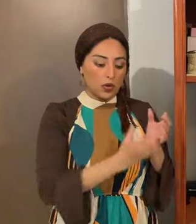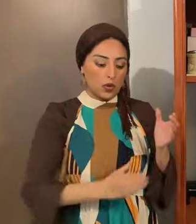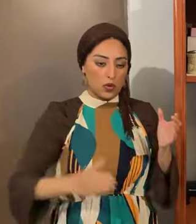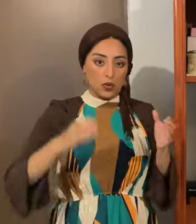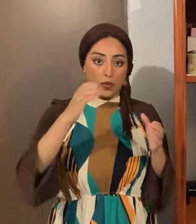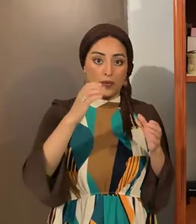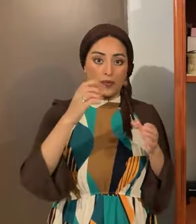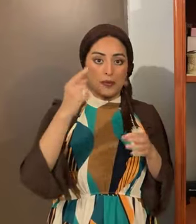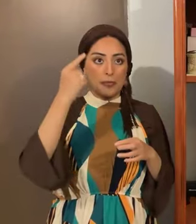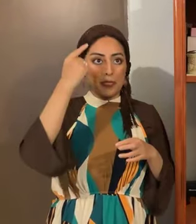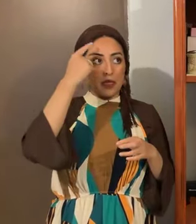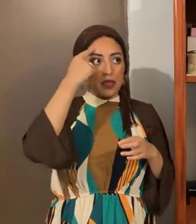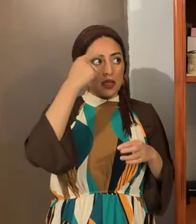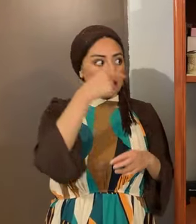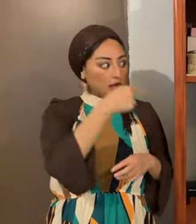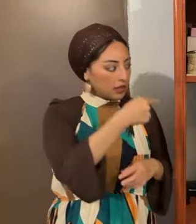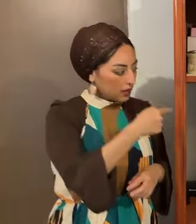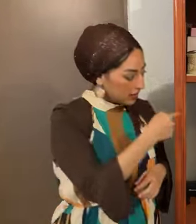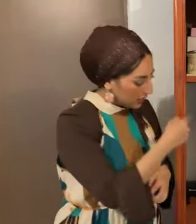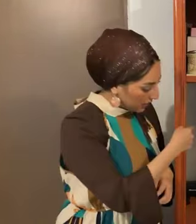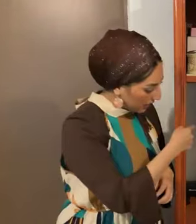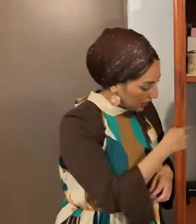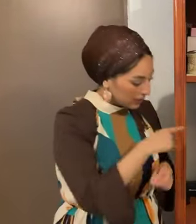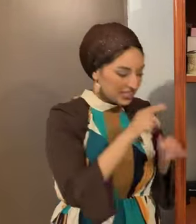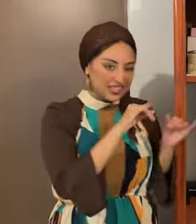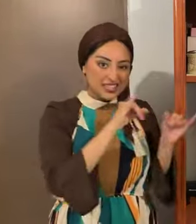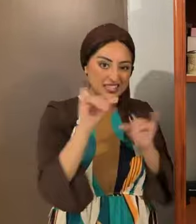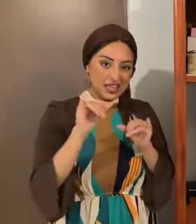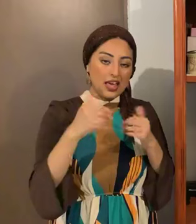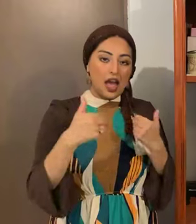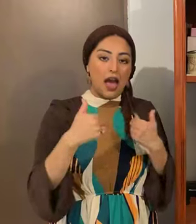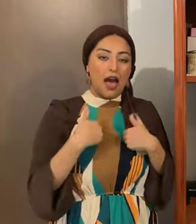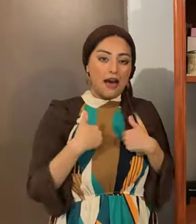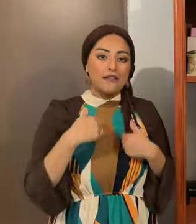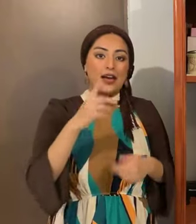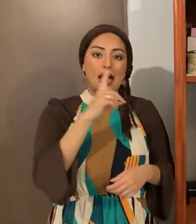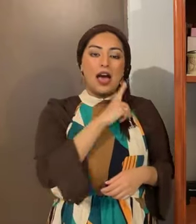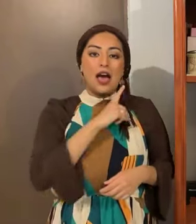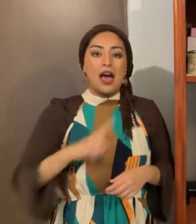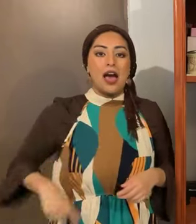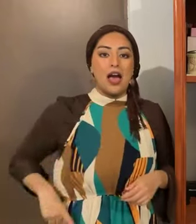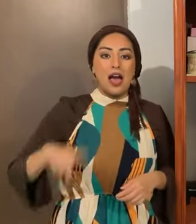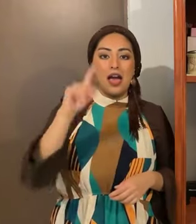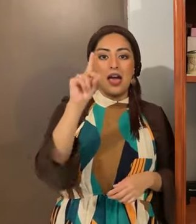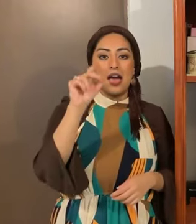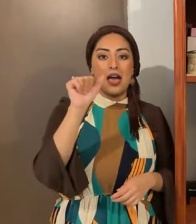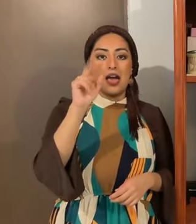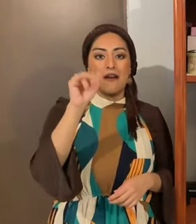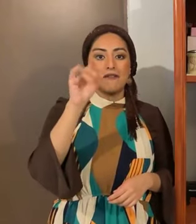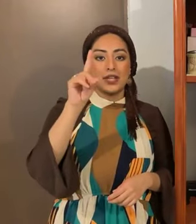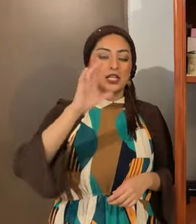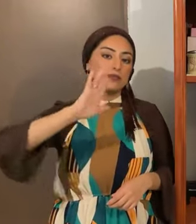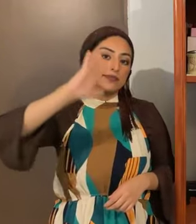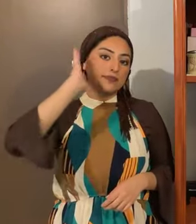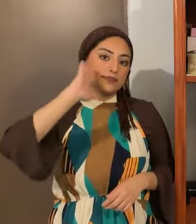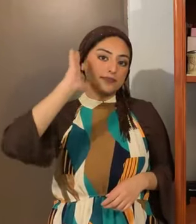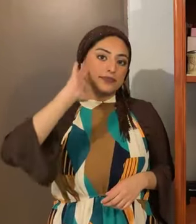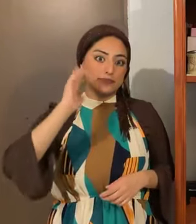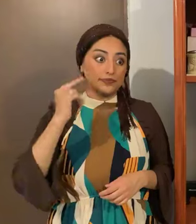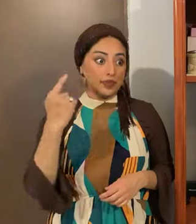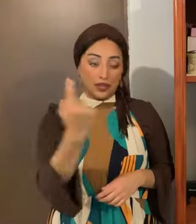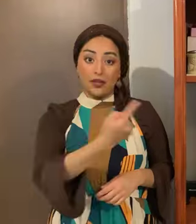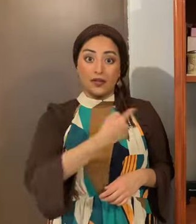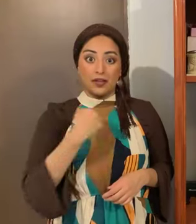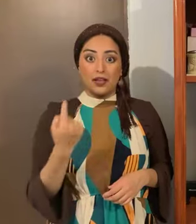se piensa que era como la que tocaba el rey David, el Melech David. Entonces son temas muy interesantes y así también para que nosotros tengamos una idea